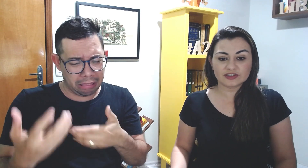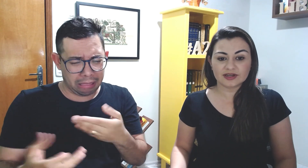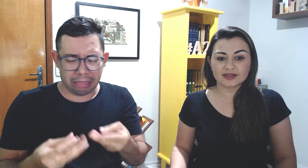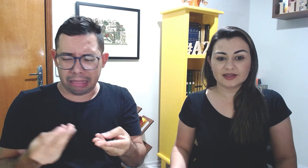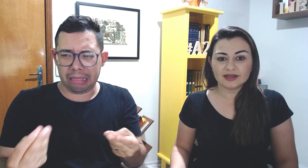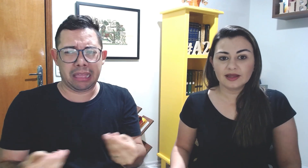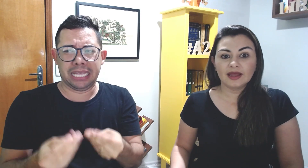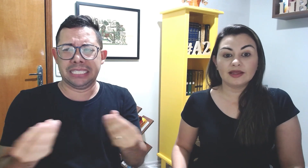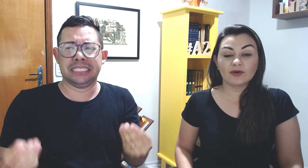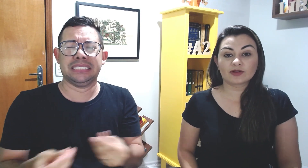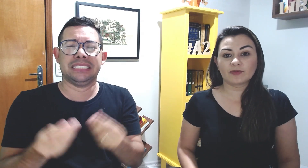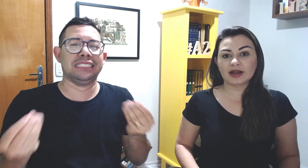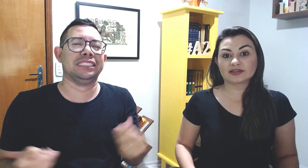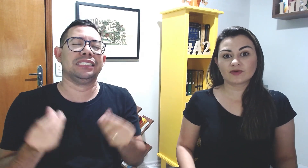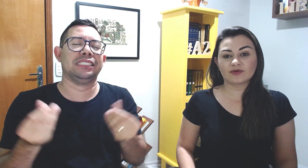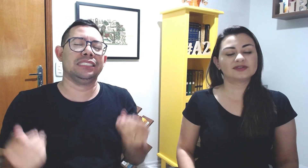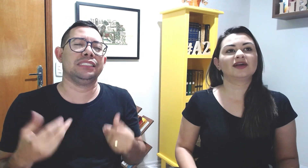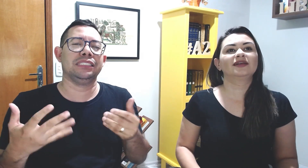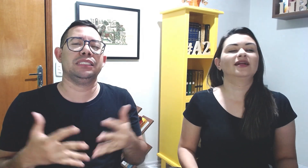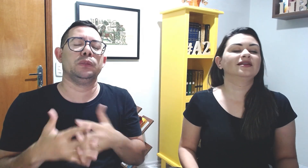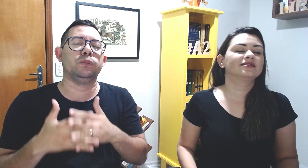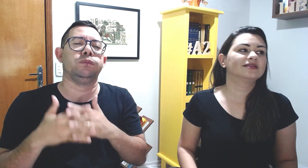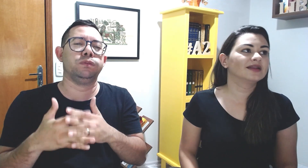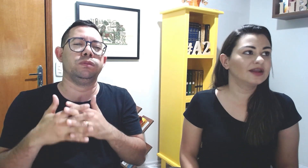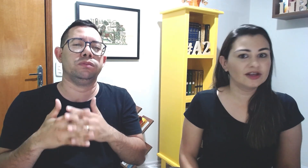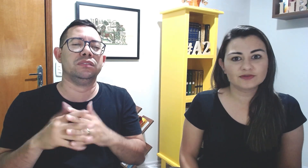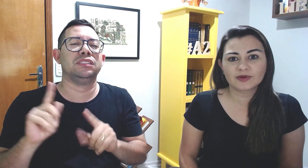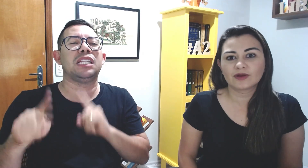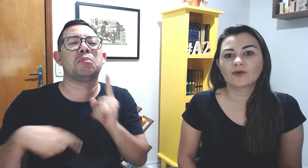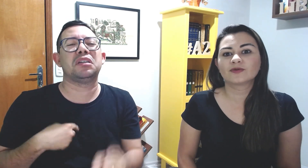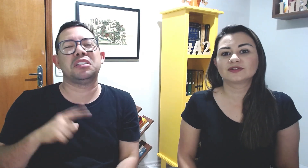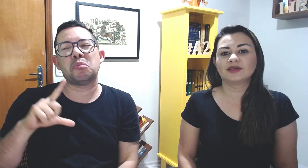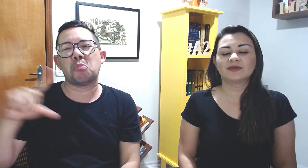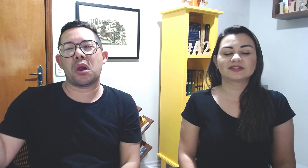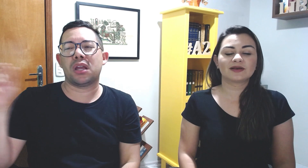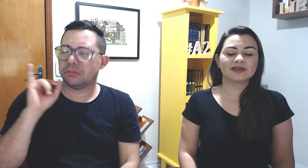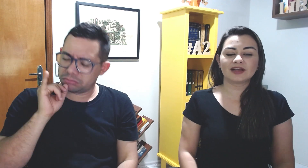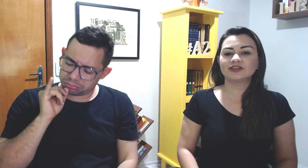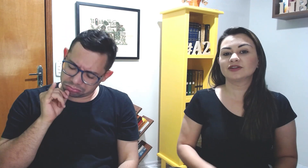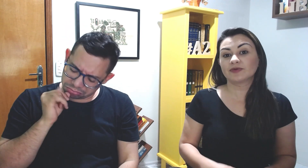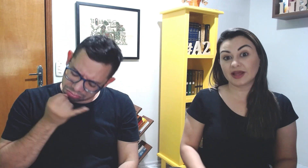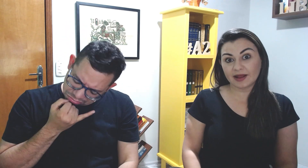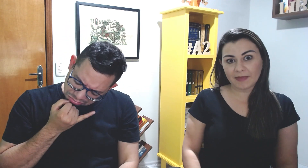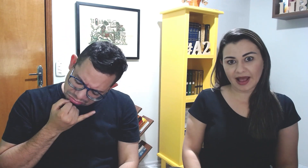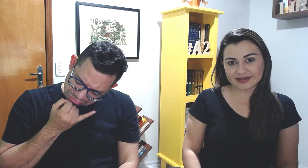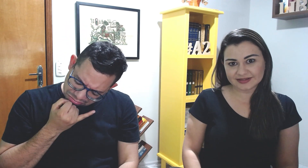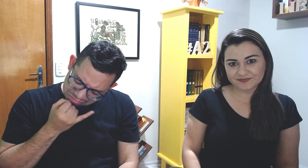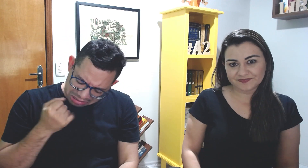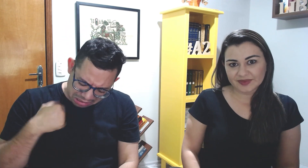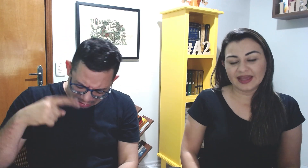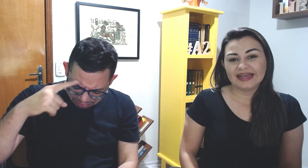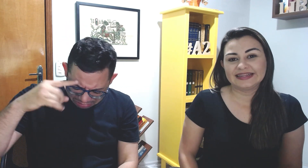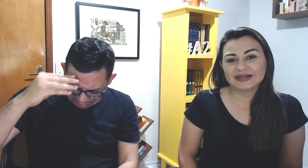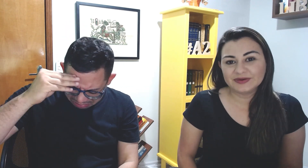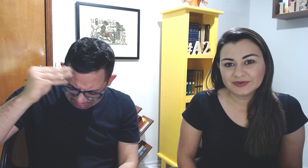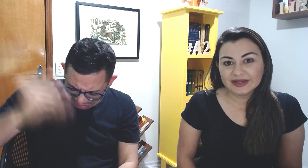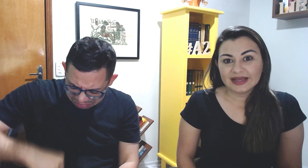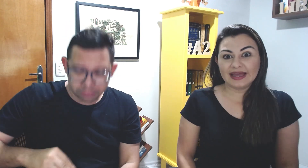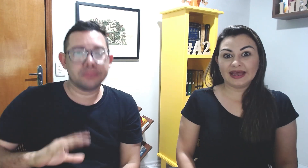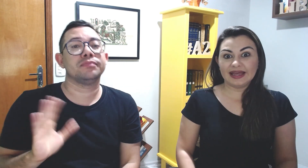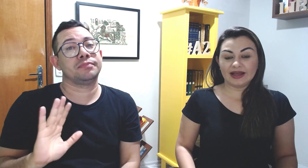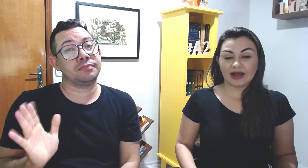deu a dica aqui, e eu atropelar as coisas, sair dali triste porque eu não consegui passar a mensagem e não querer mais.